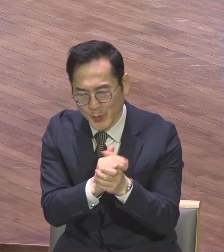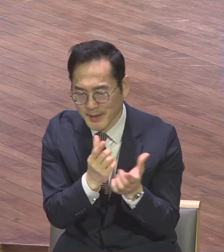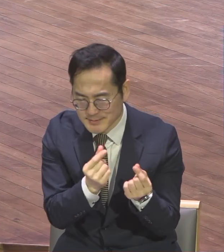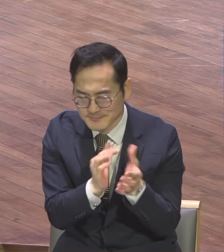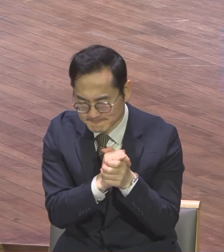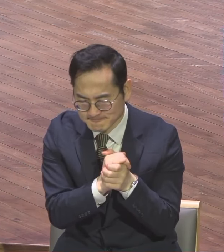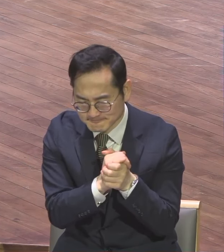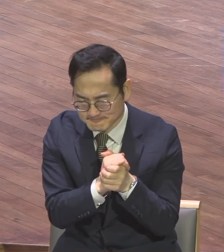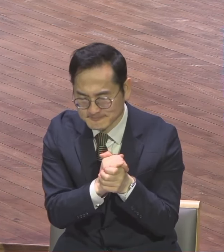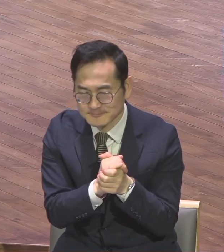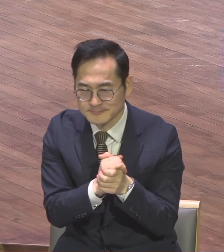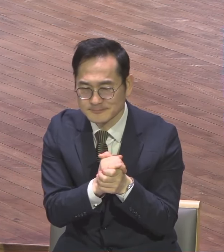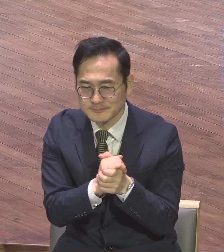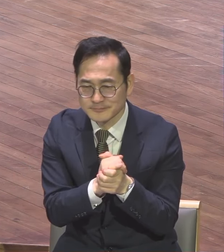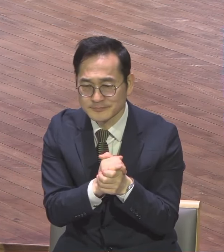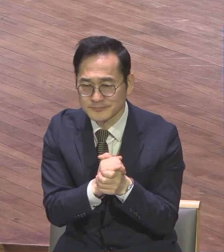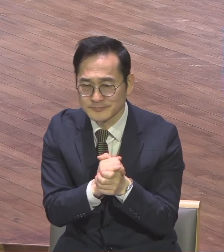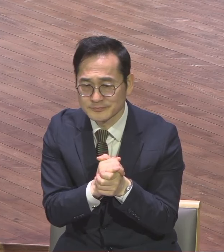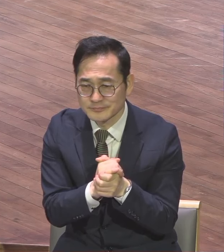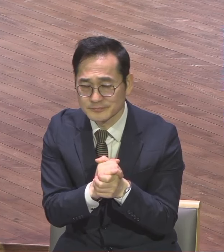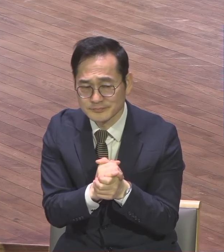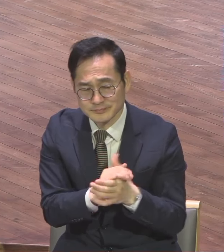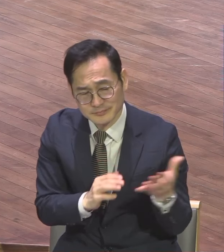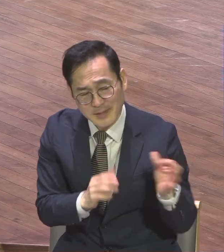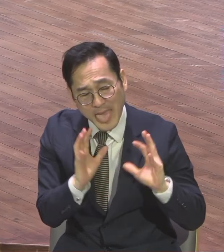하나님께 기도하고 무릎 꿇고 기도하는 모습,